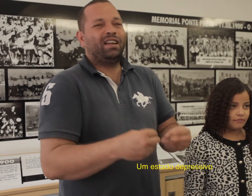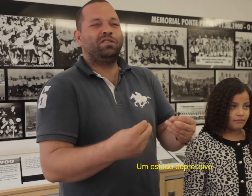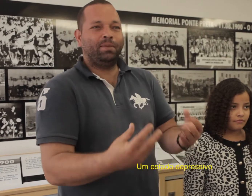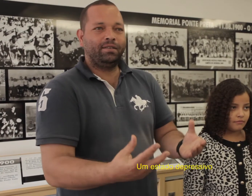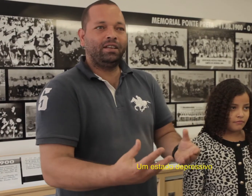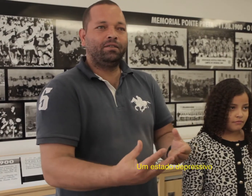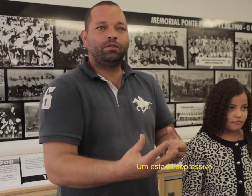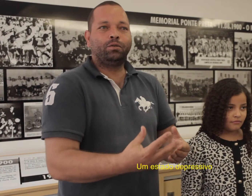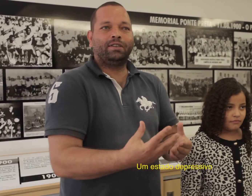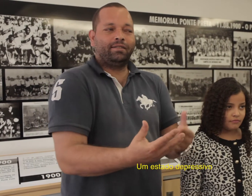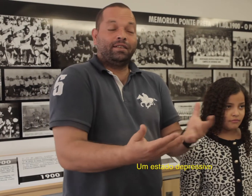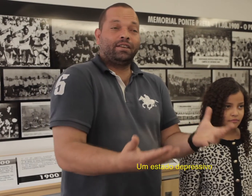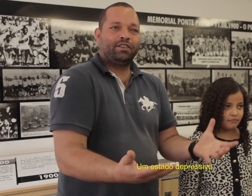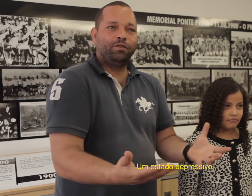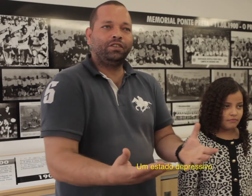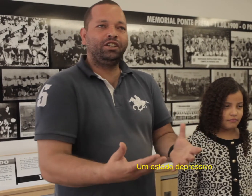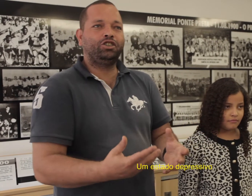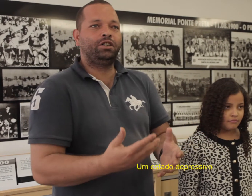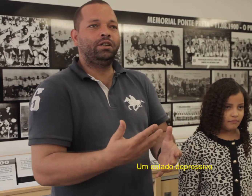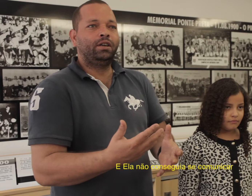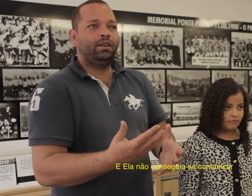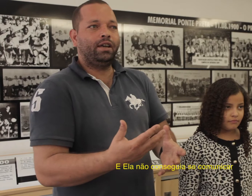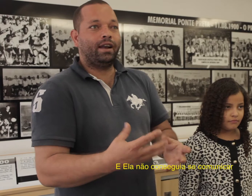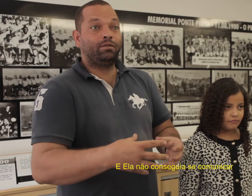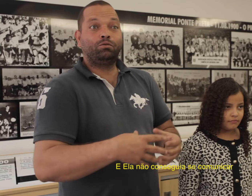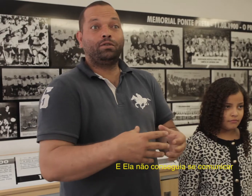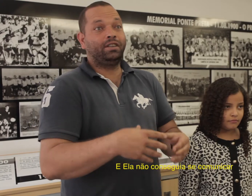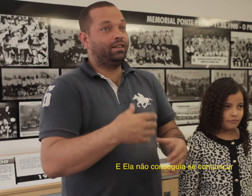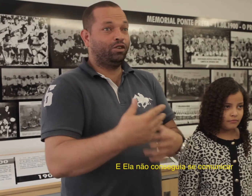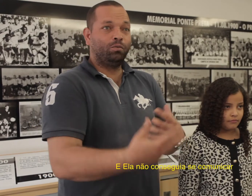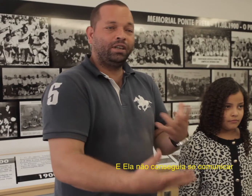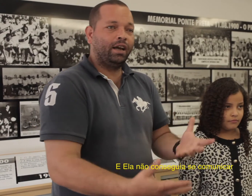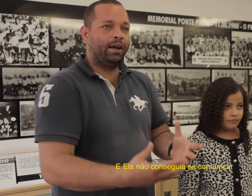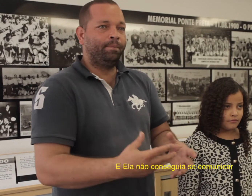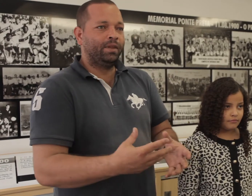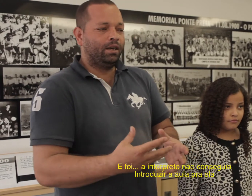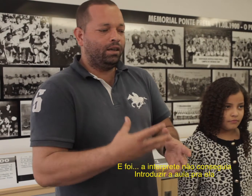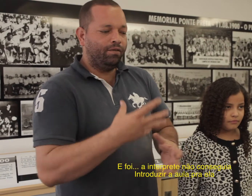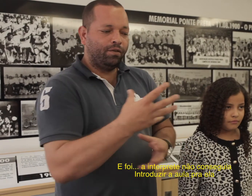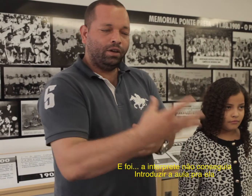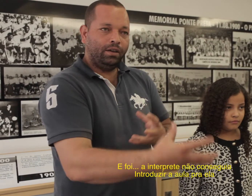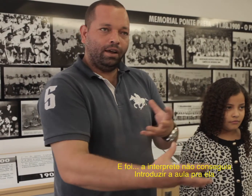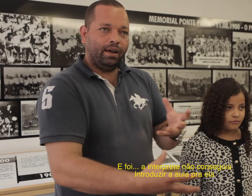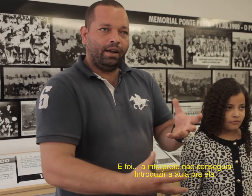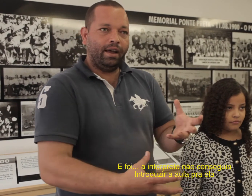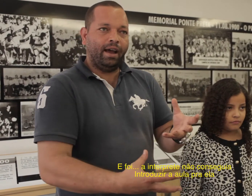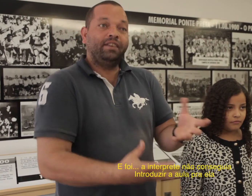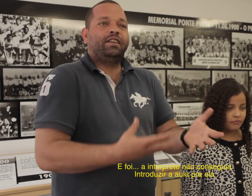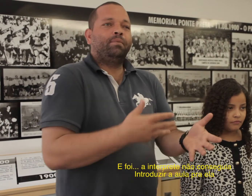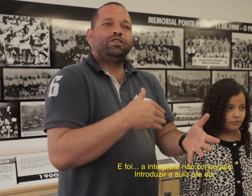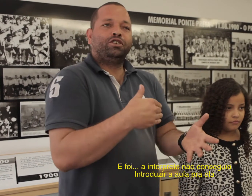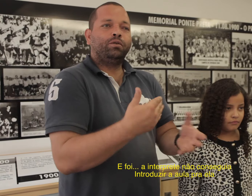um estado depressivo, 300 crianças ouvinte e ela não conseguia se comunicar. E foi